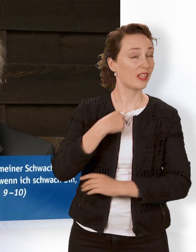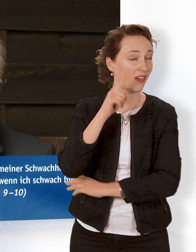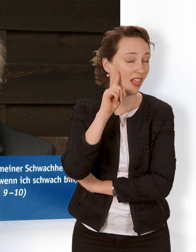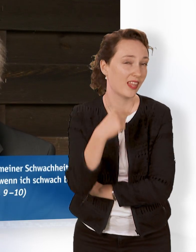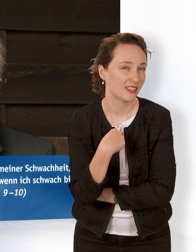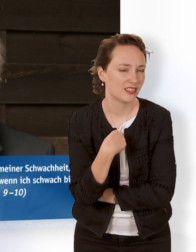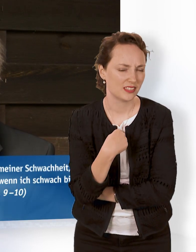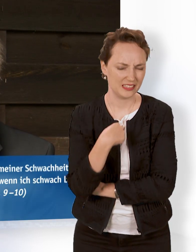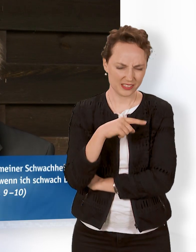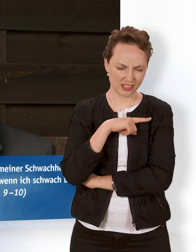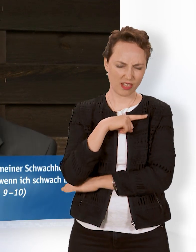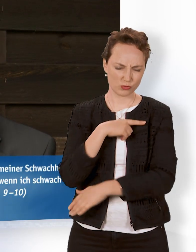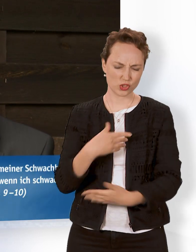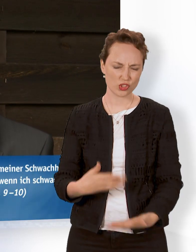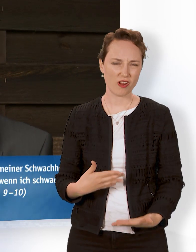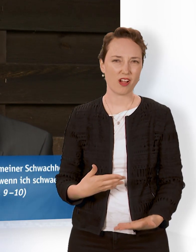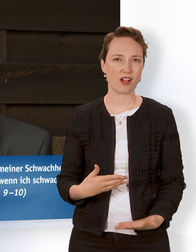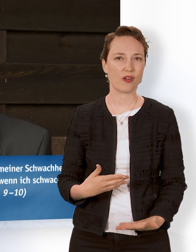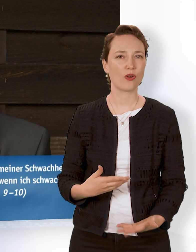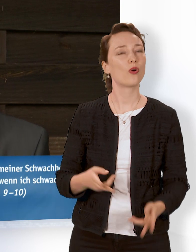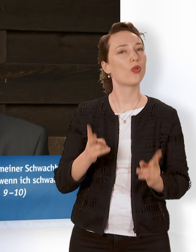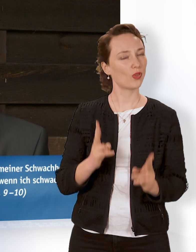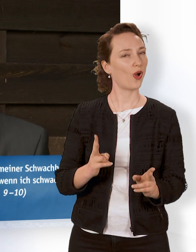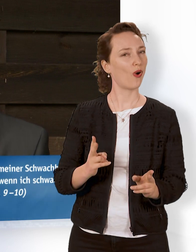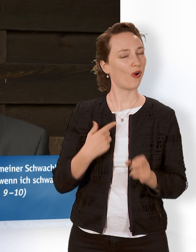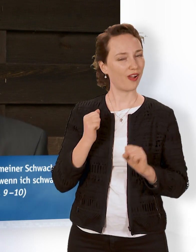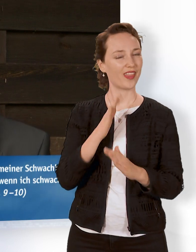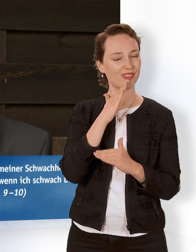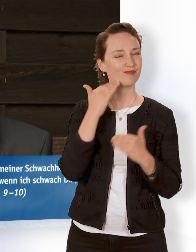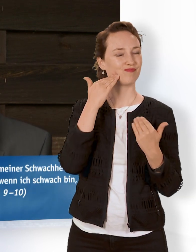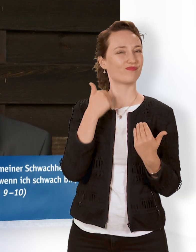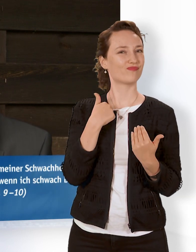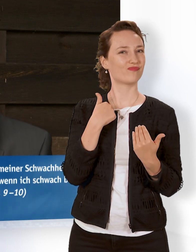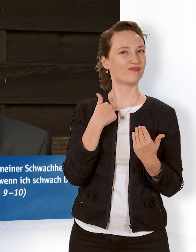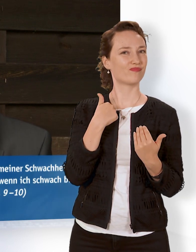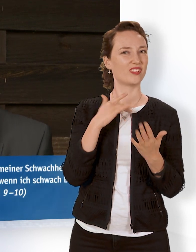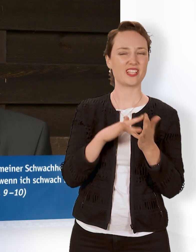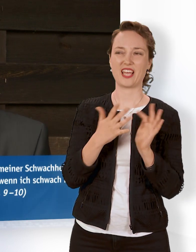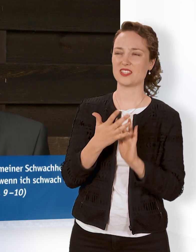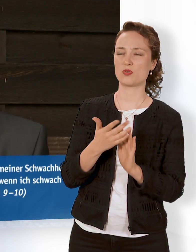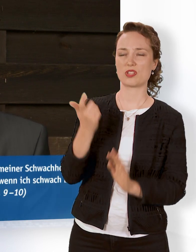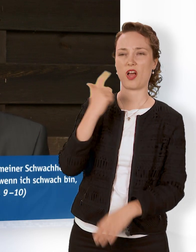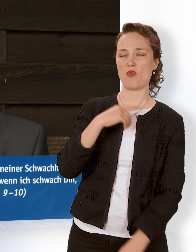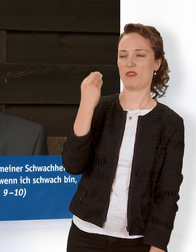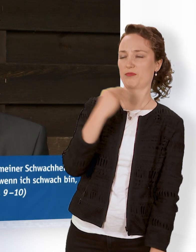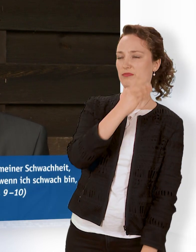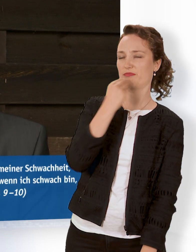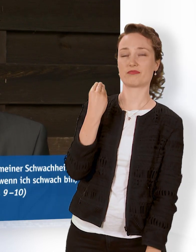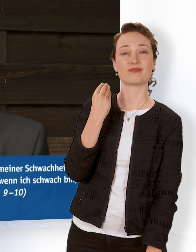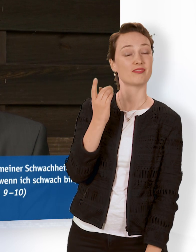bin, kann ich doch guten Mutes sein. Jesus schreibt mich nicht ab. Jesus vergisst mich